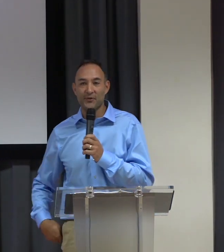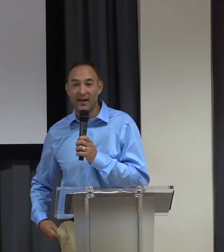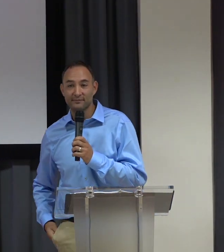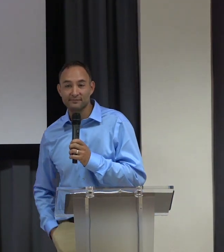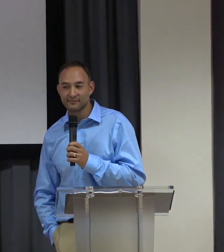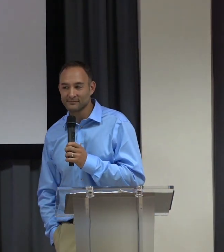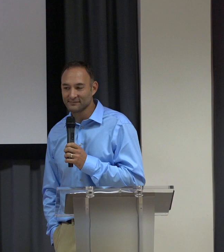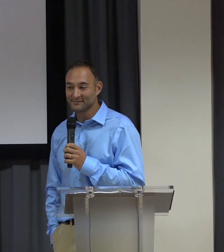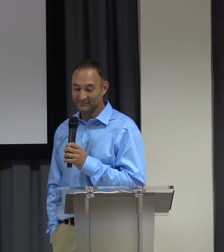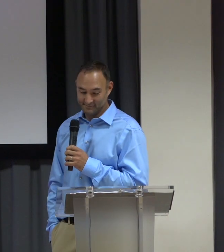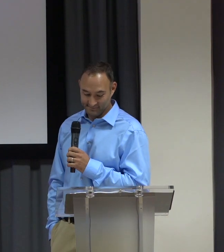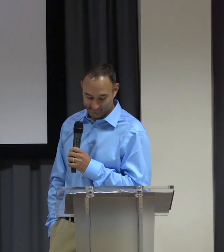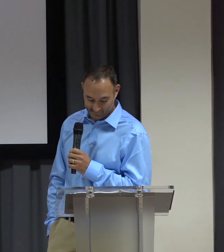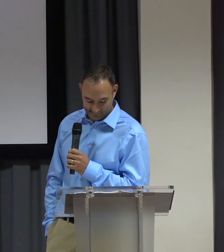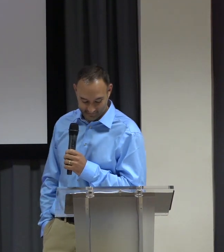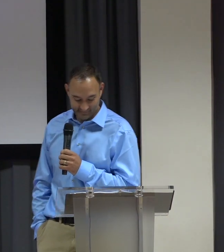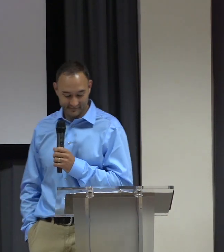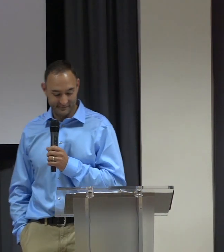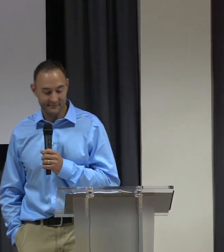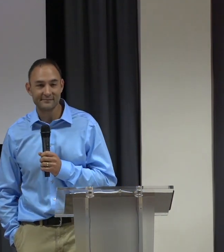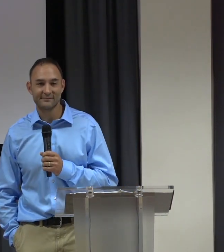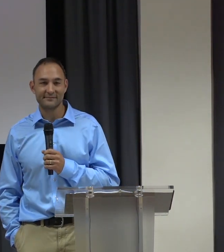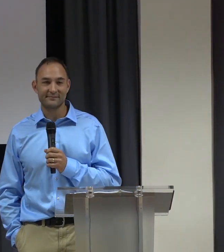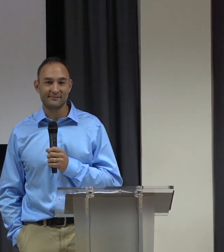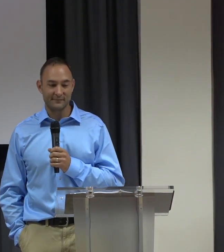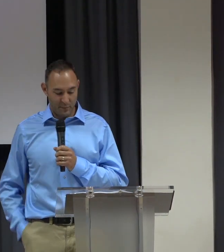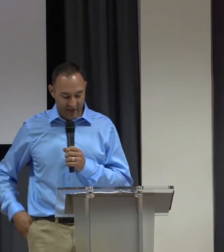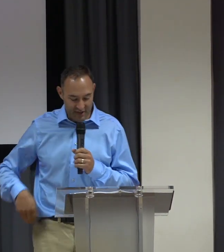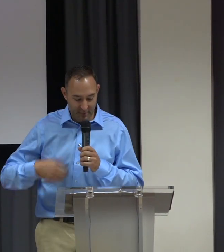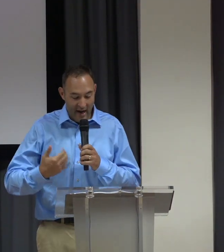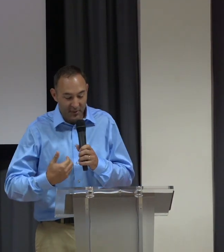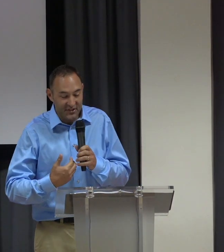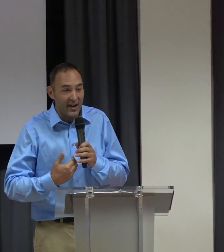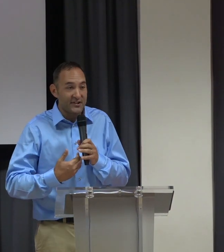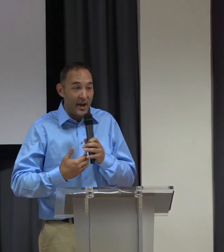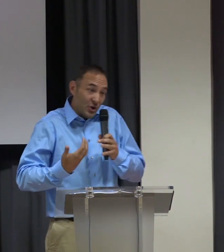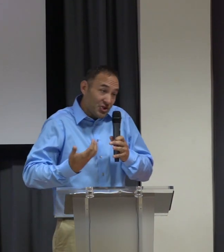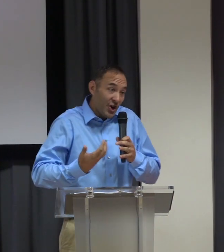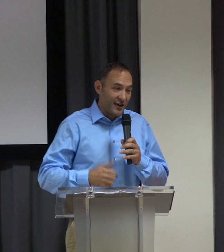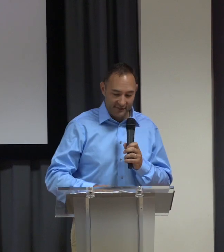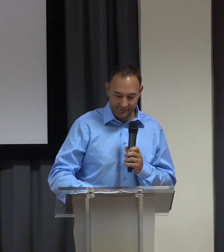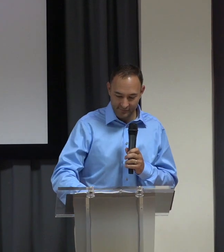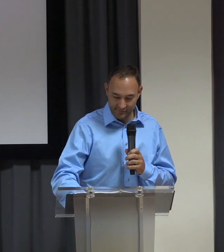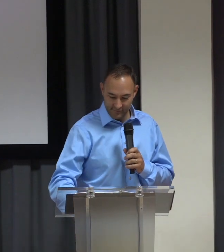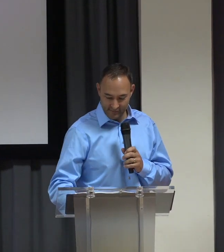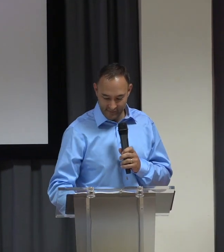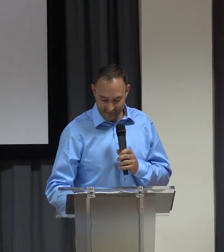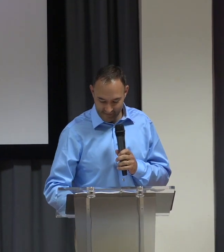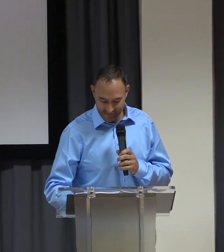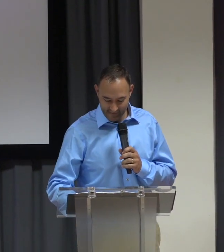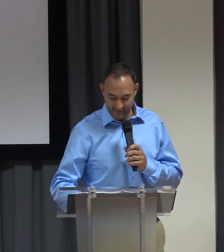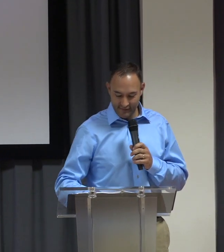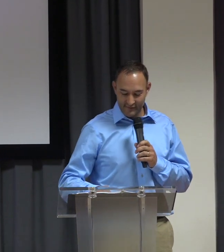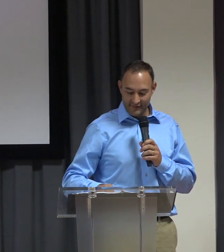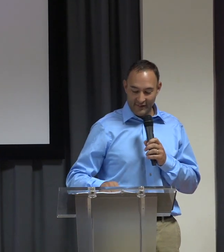cause a threat? comme quelqu'un qui est dangereux ou qui est capable d'être une menace? Because the Bible says that we should, Parce que la Bible dit qu'en